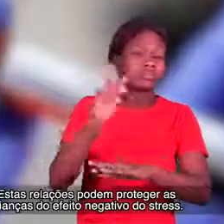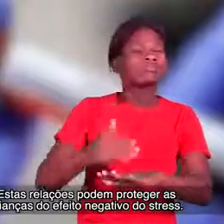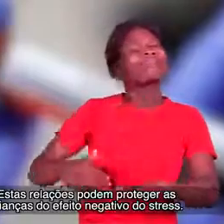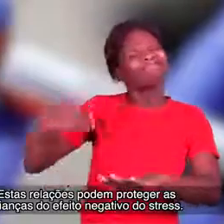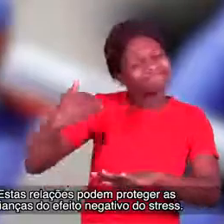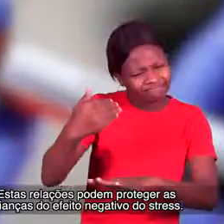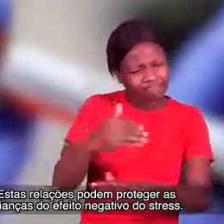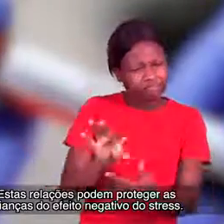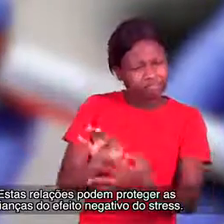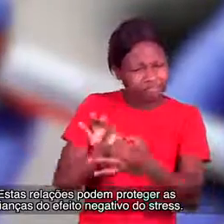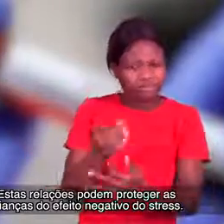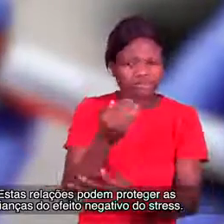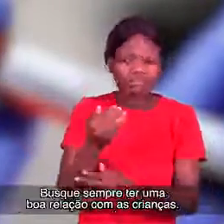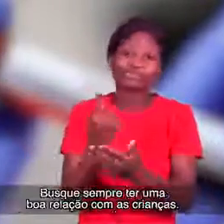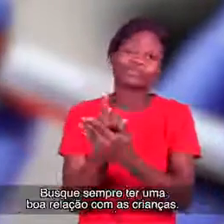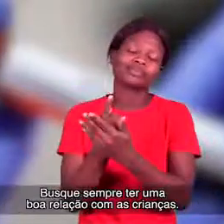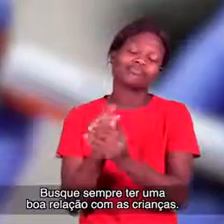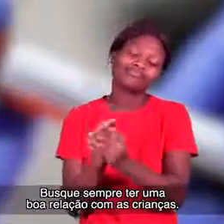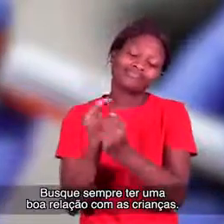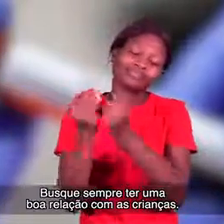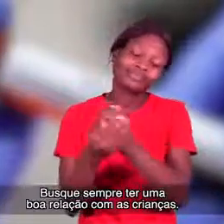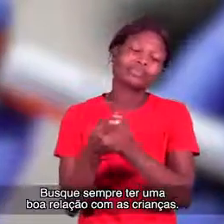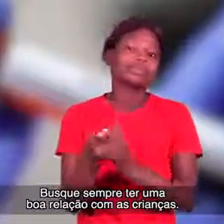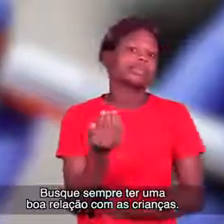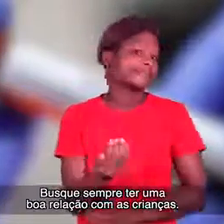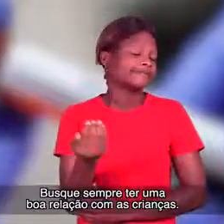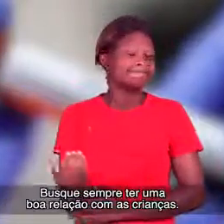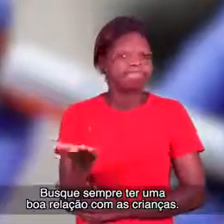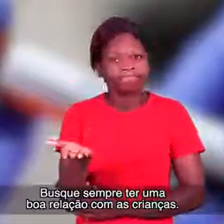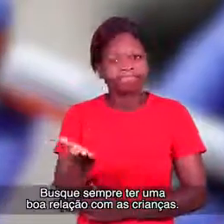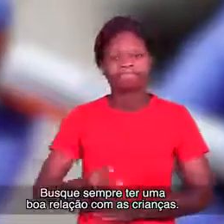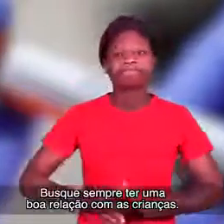do efeito negativo do estresse. Busque sempre ter uma boa relação com as crianças.